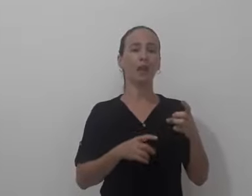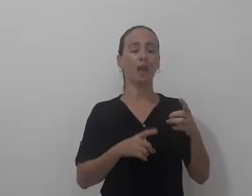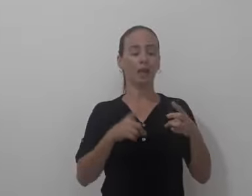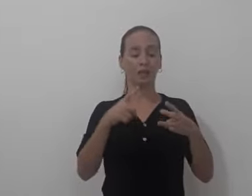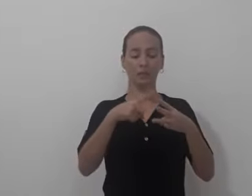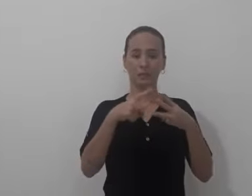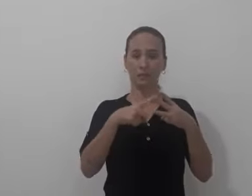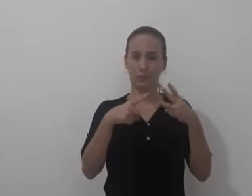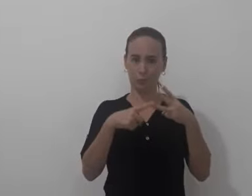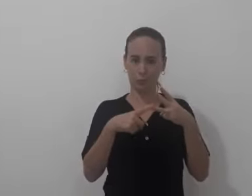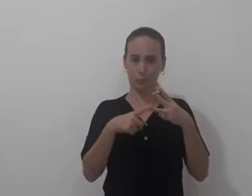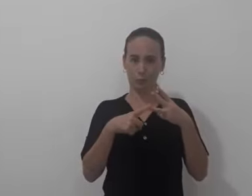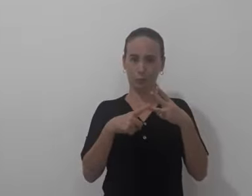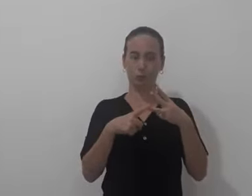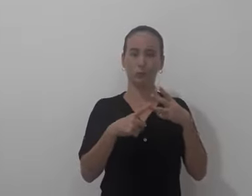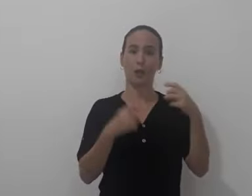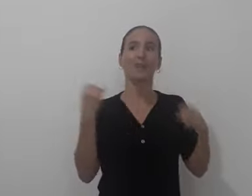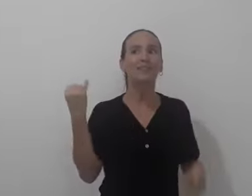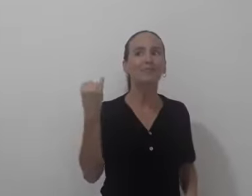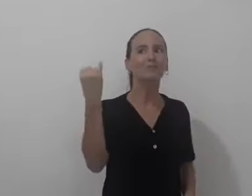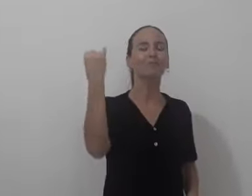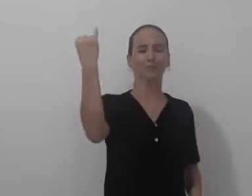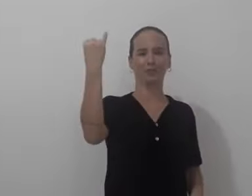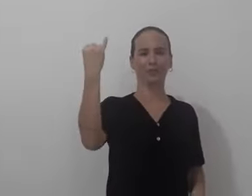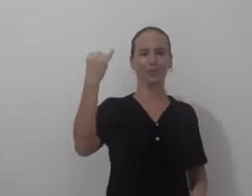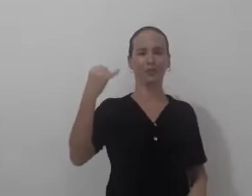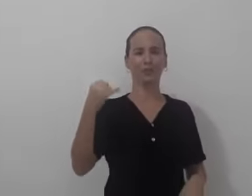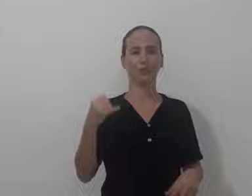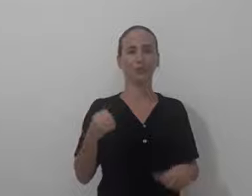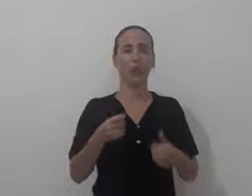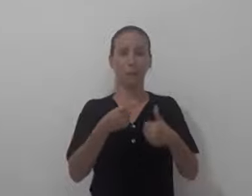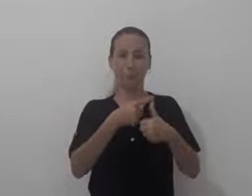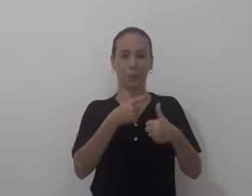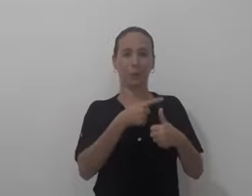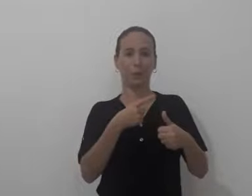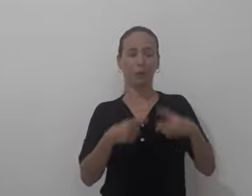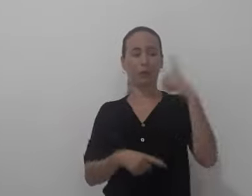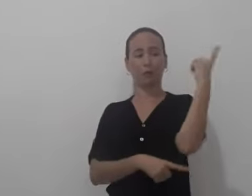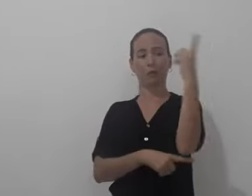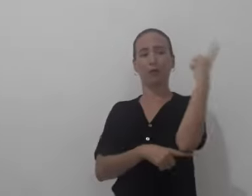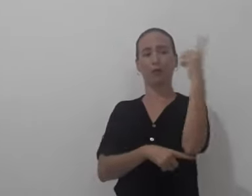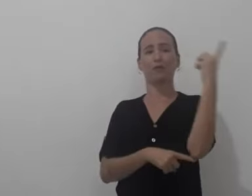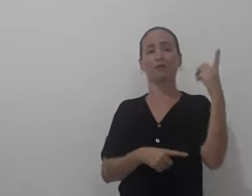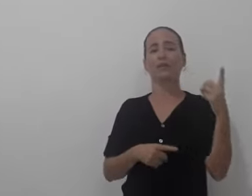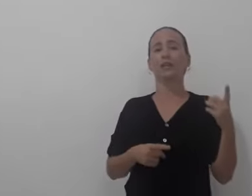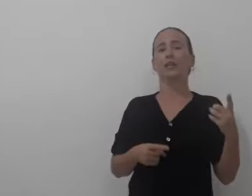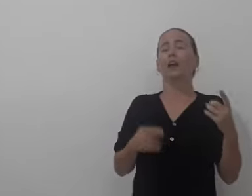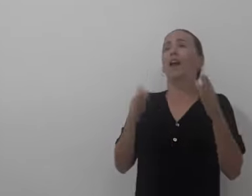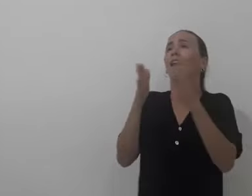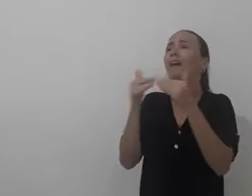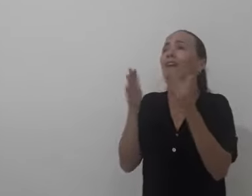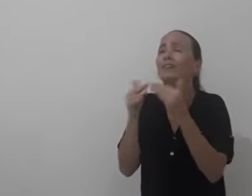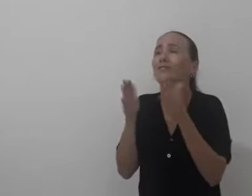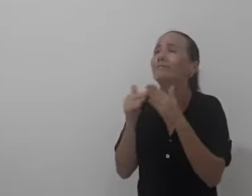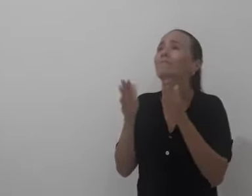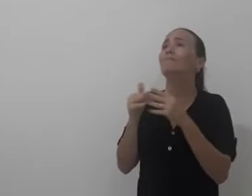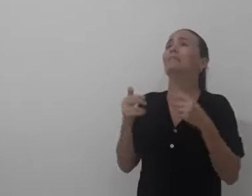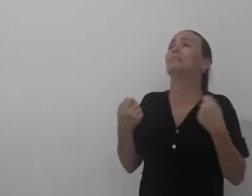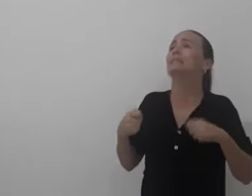claras para nós nessa conclusão. Primeiro, Davi se coloca como alguém que necessita, um necessitado. E